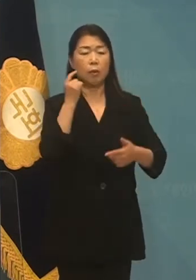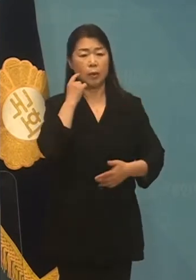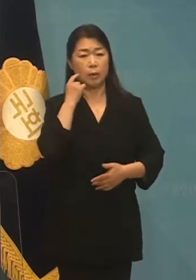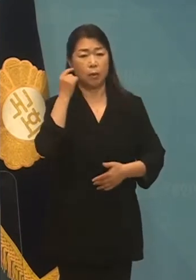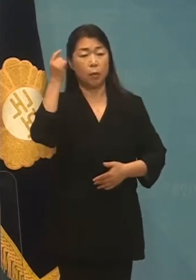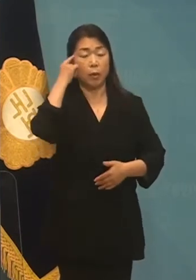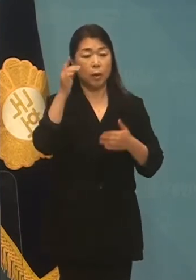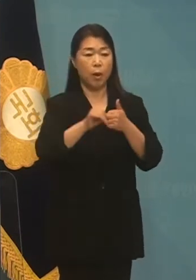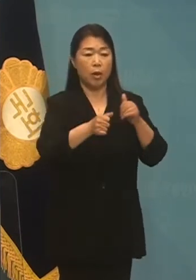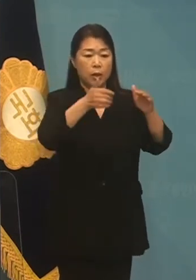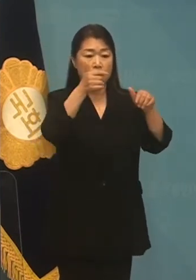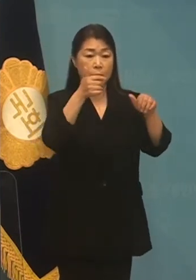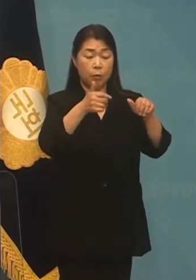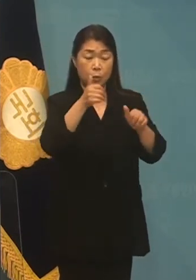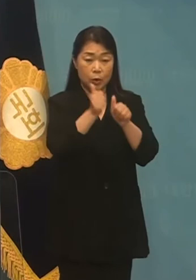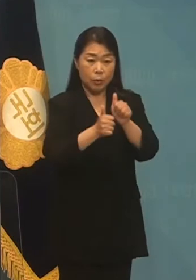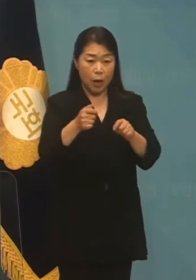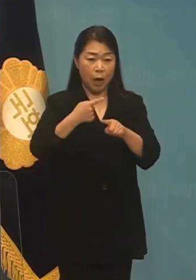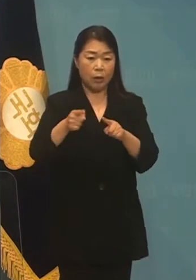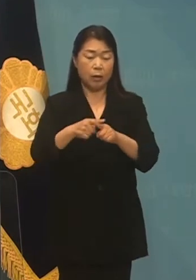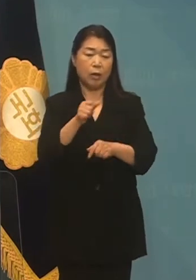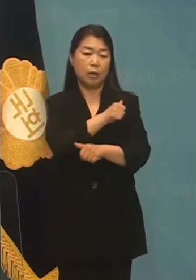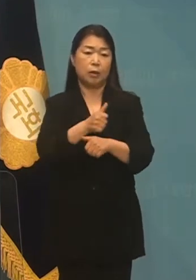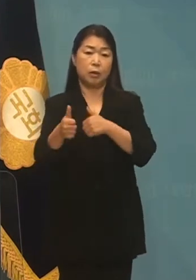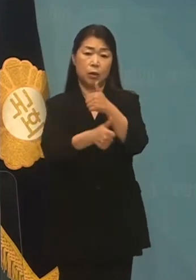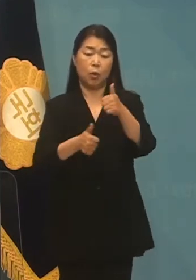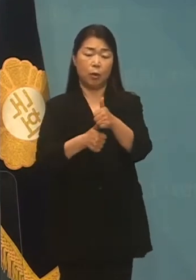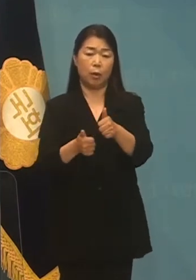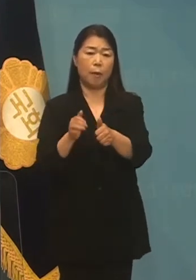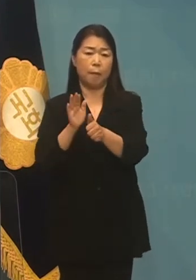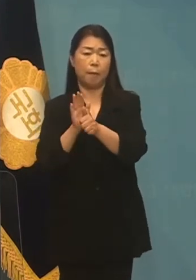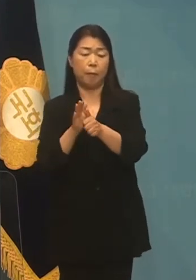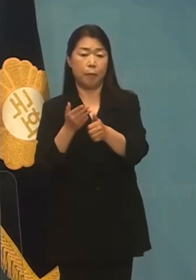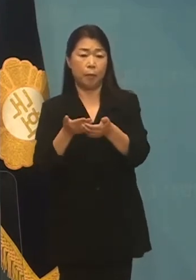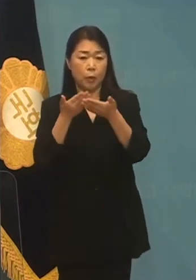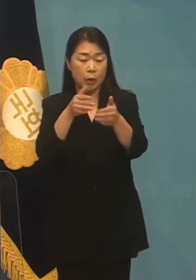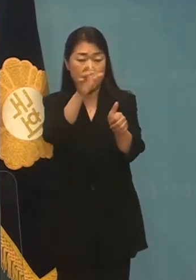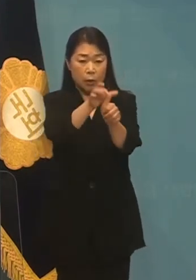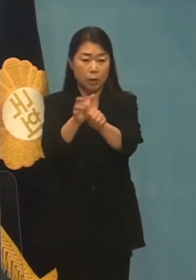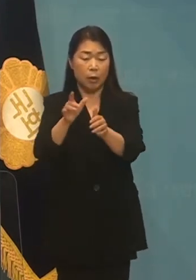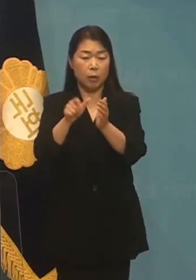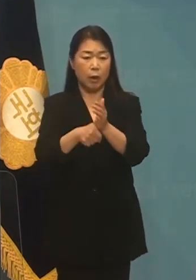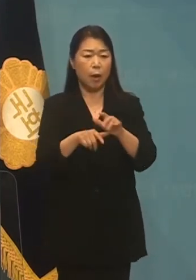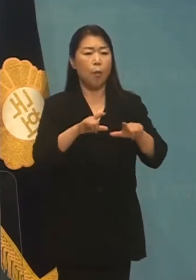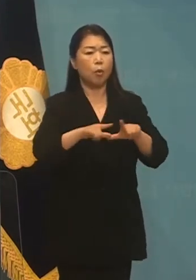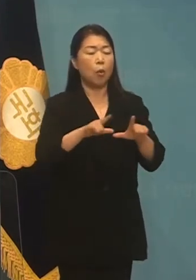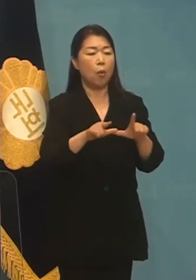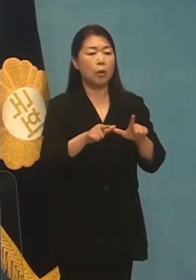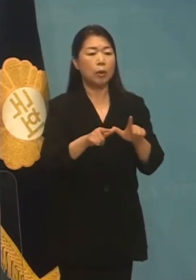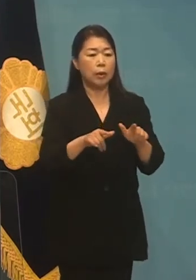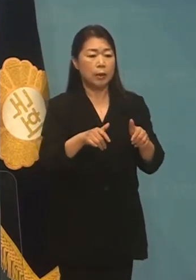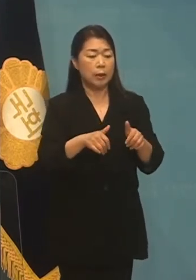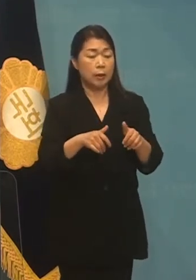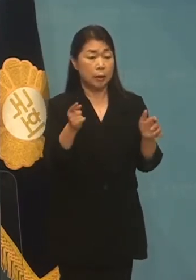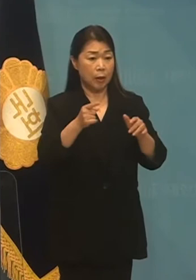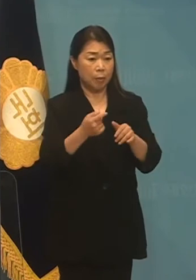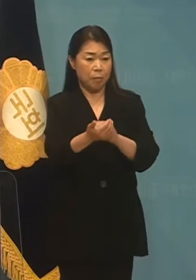프로젝트에선 심사위원에 대한 로비를 막기 위해 통상적으로 심사 당일